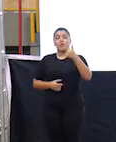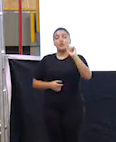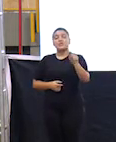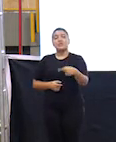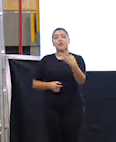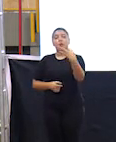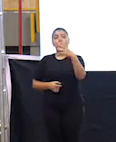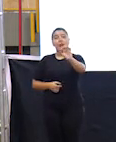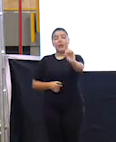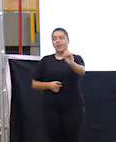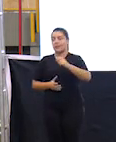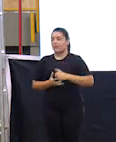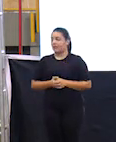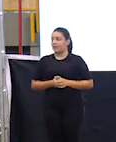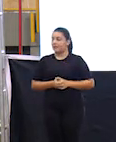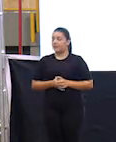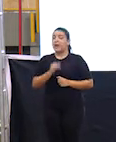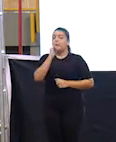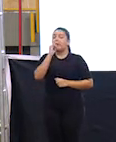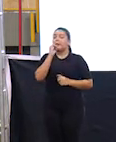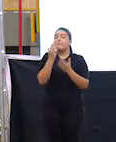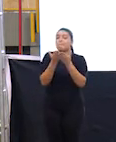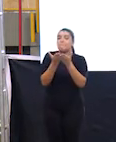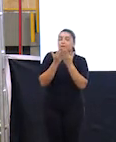62,40. Se eu te pedisse